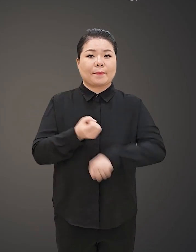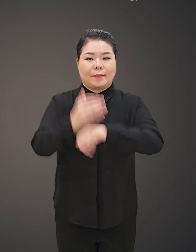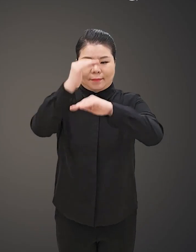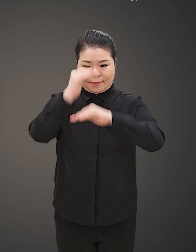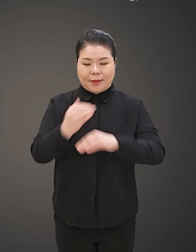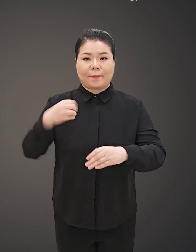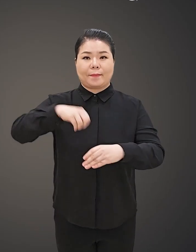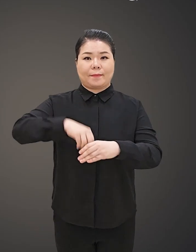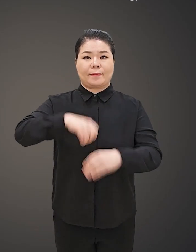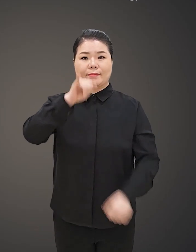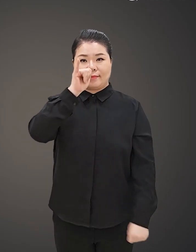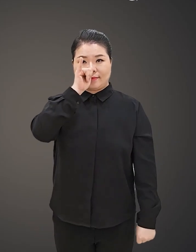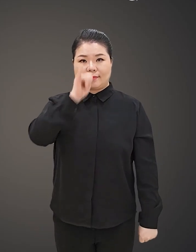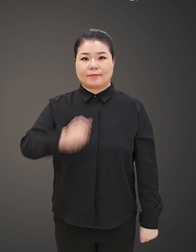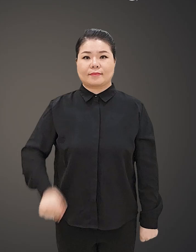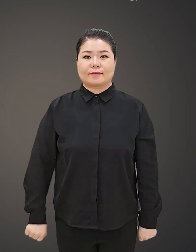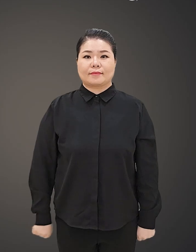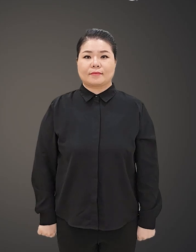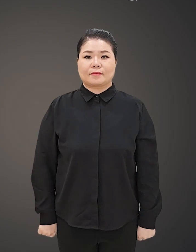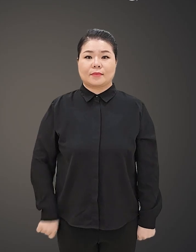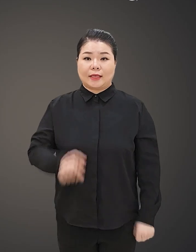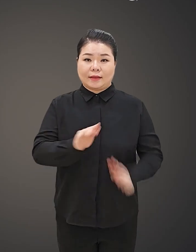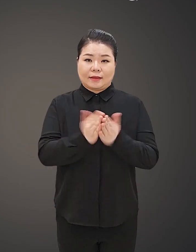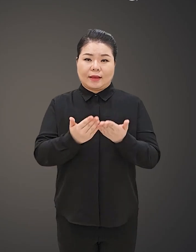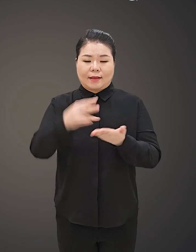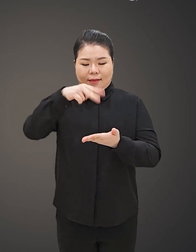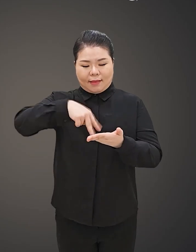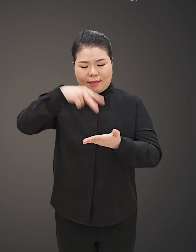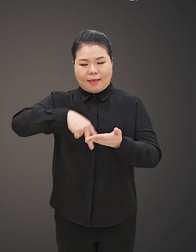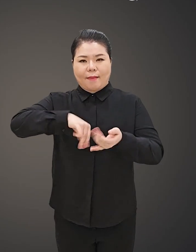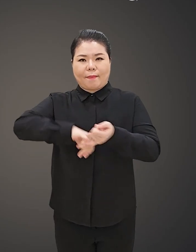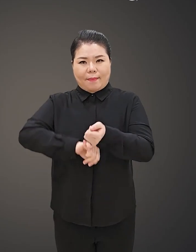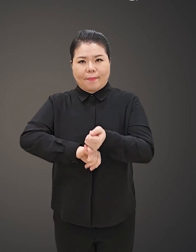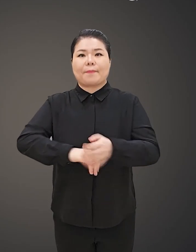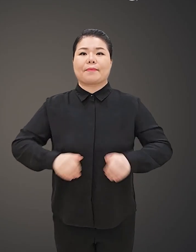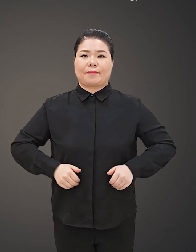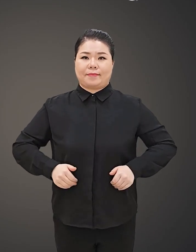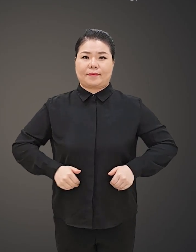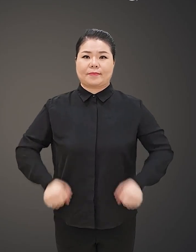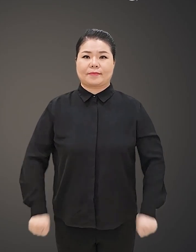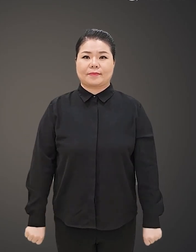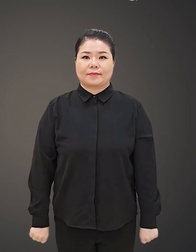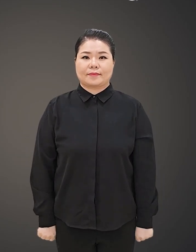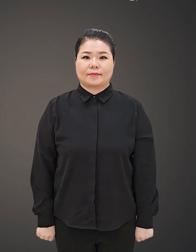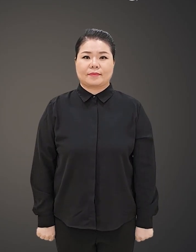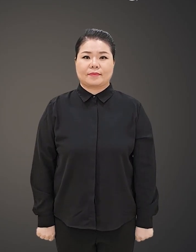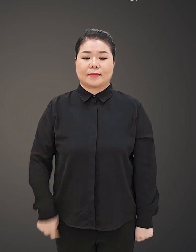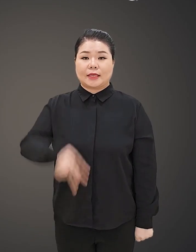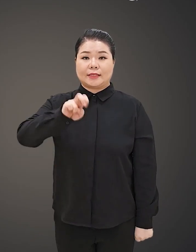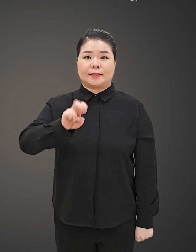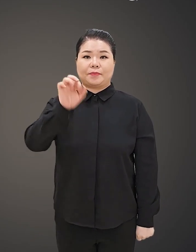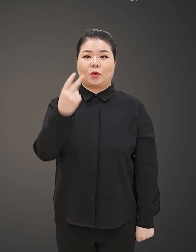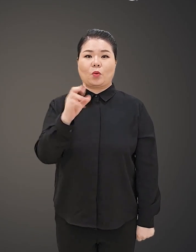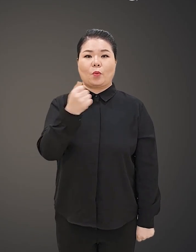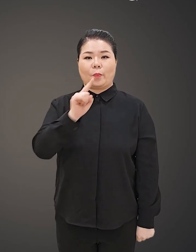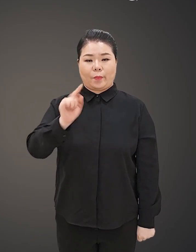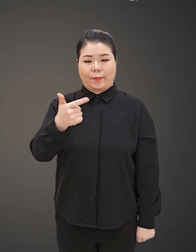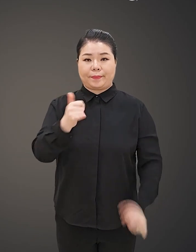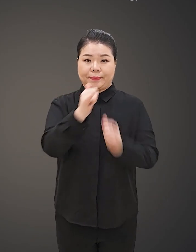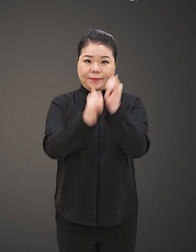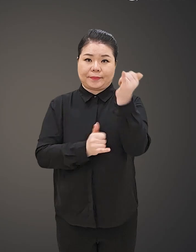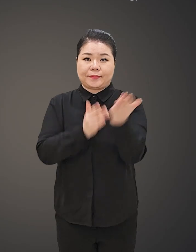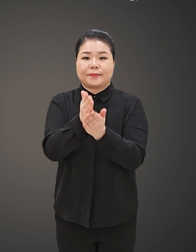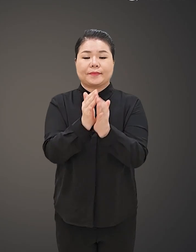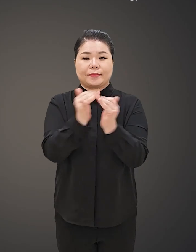전하는 의미심장한 책이다. 이 책만큼은 꼭 읽어야 하지 않겠는가? 심용환 역사학자,